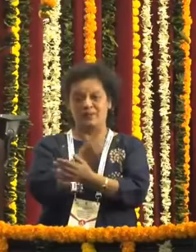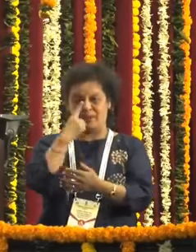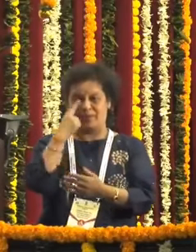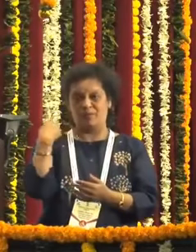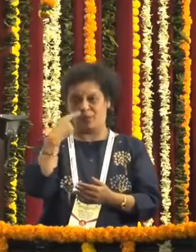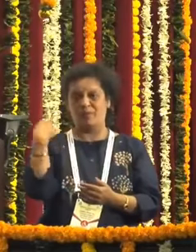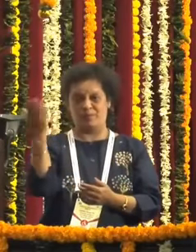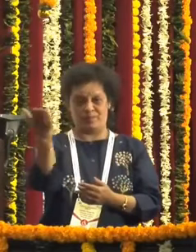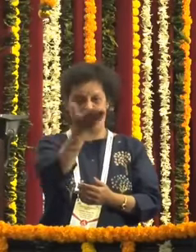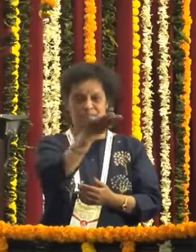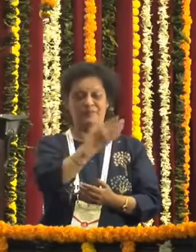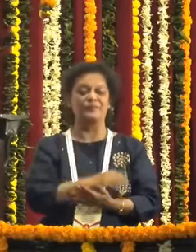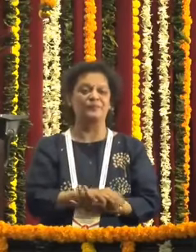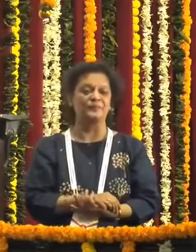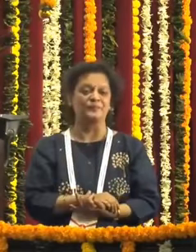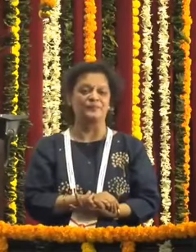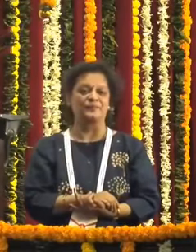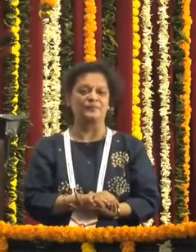आहेत यांचा